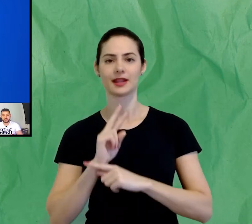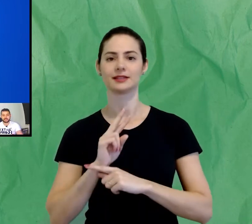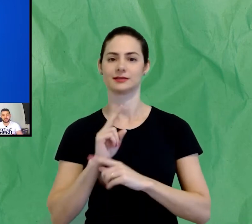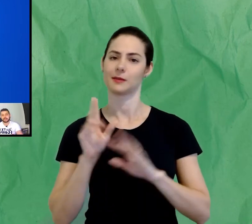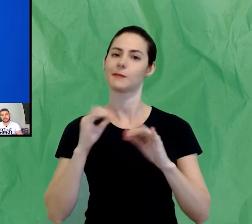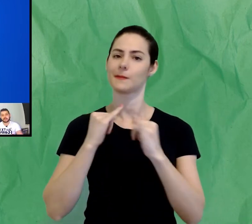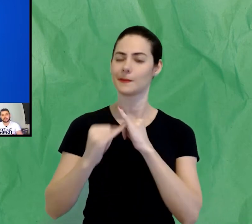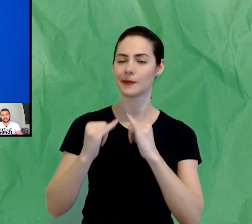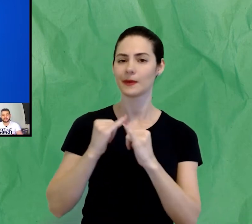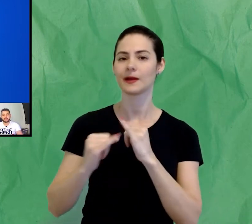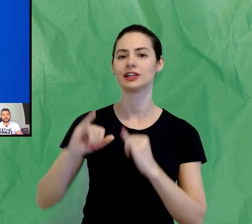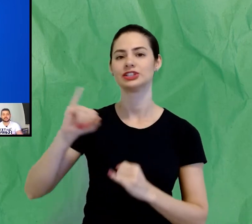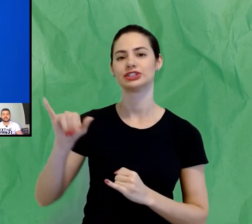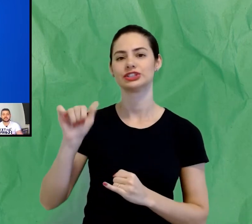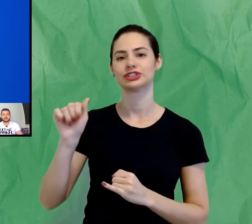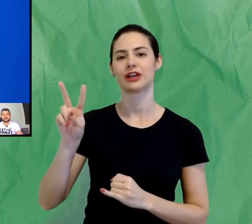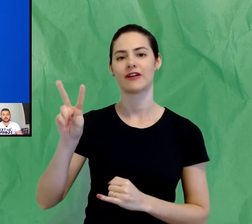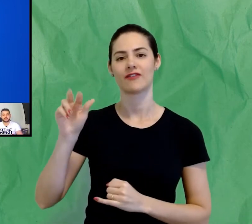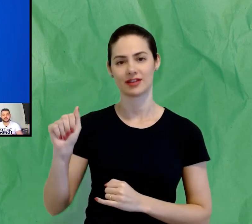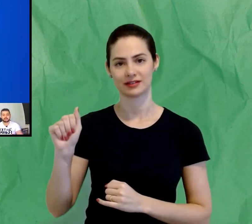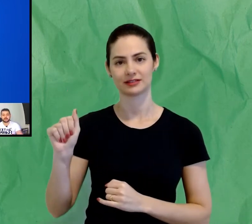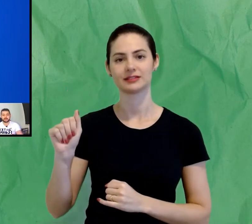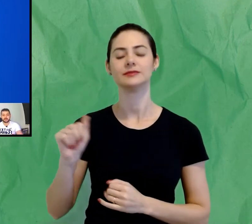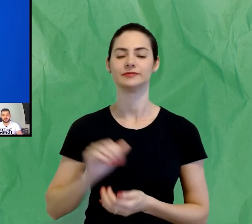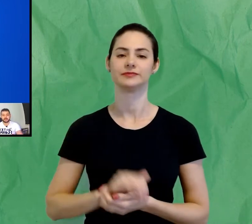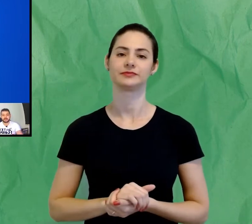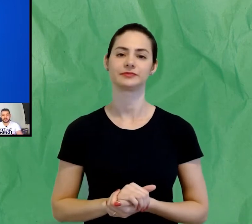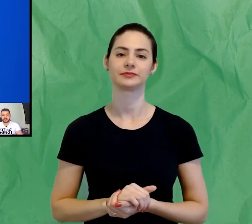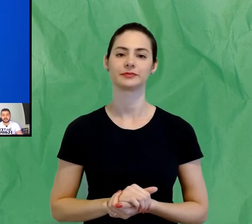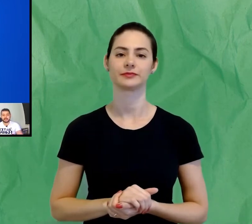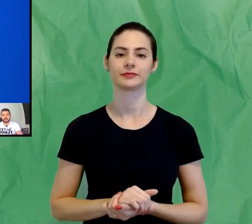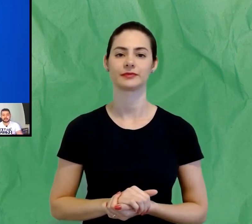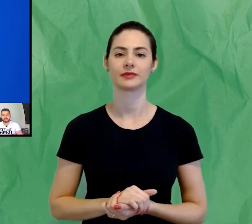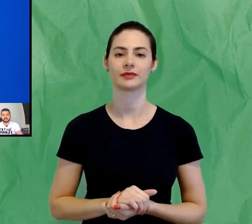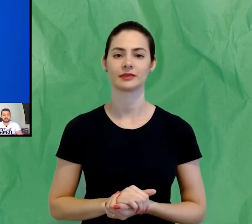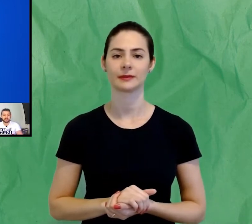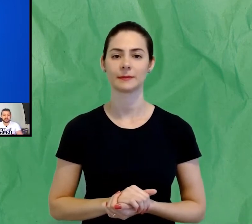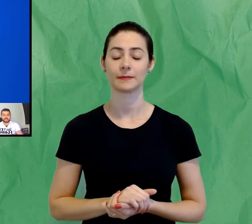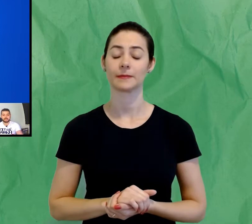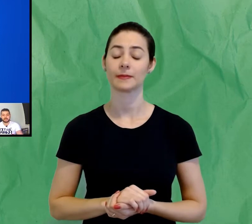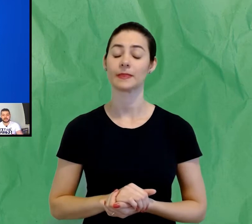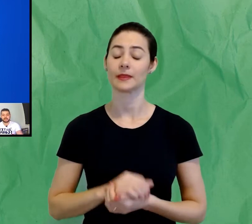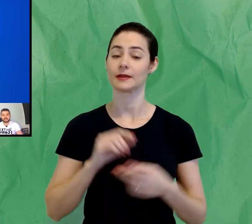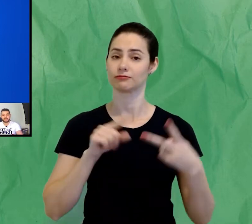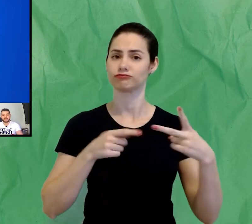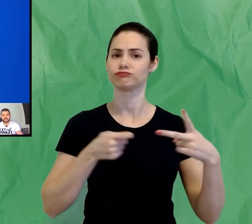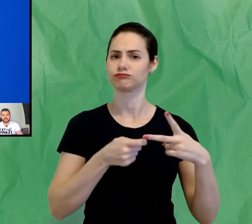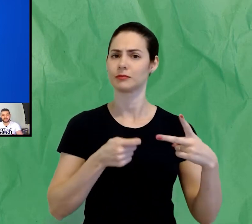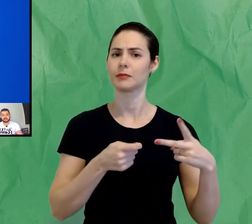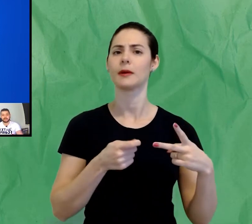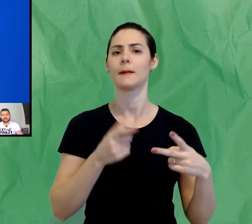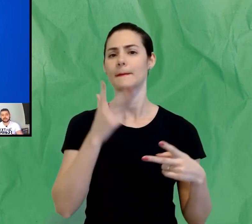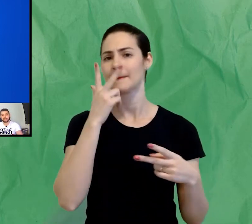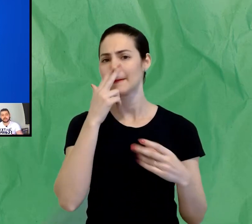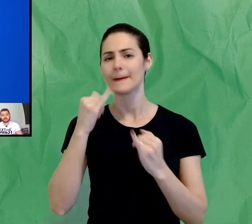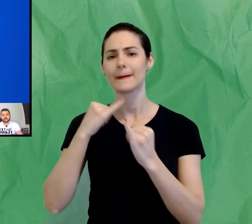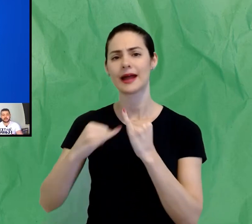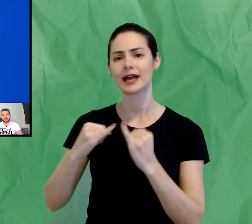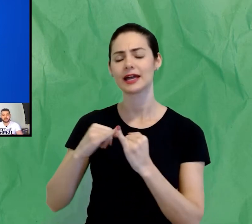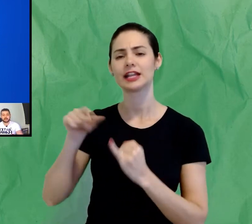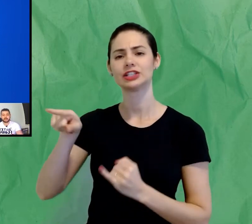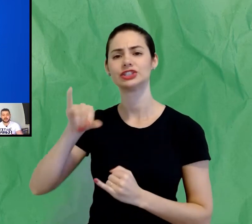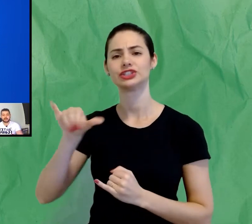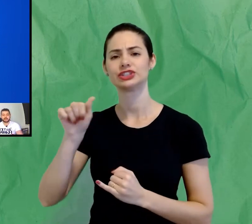Java e também influenciado por outras linguagens como Perl e Python. Ele pode parecer com Java, porém,